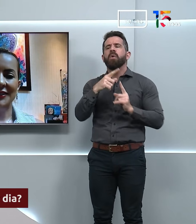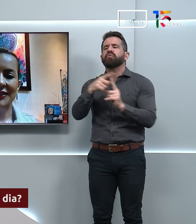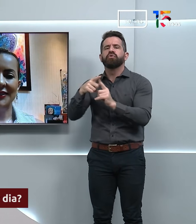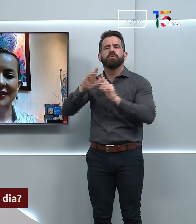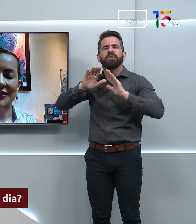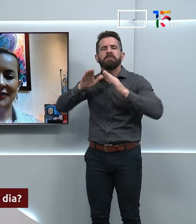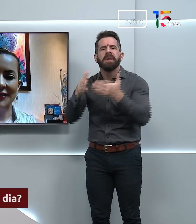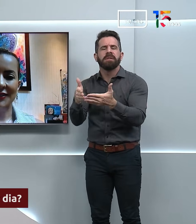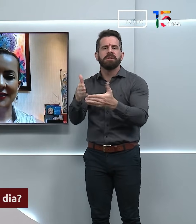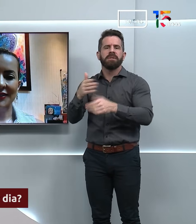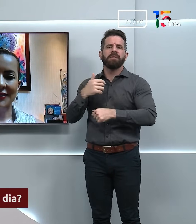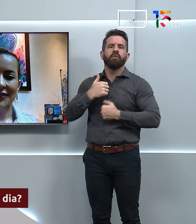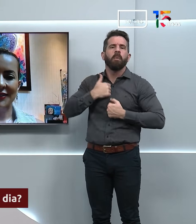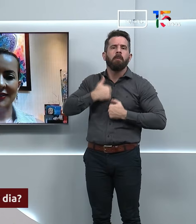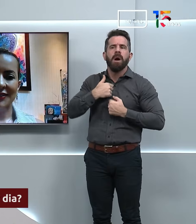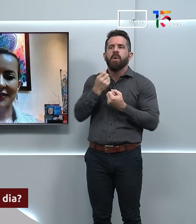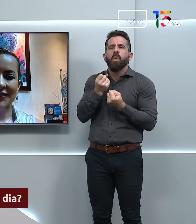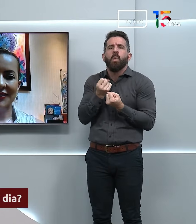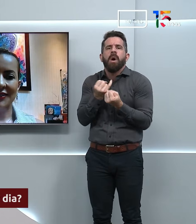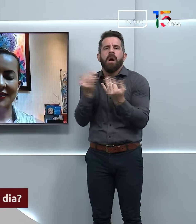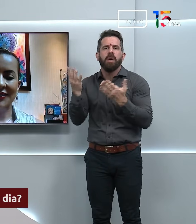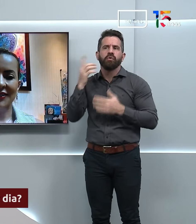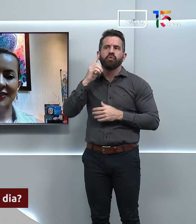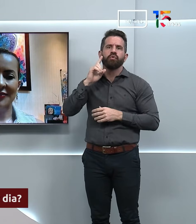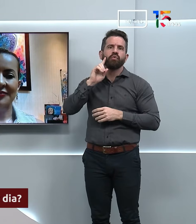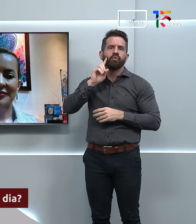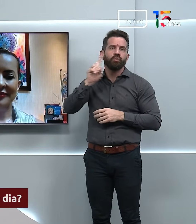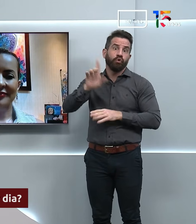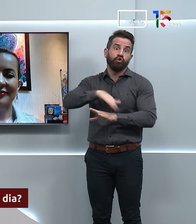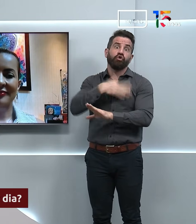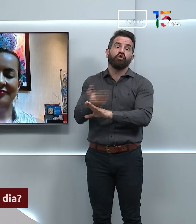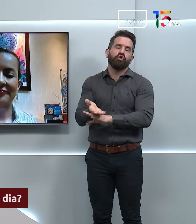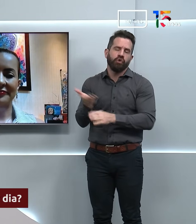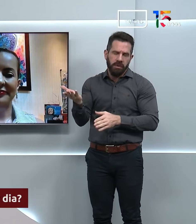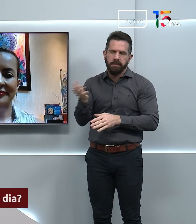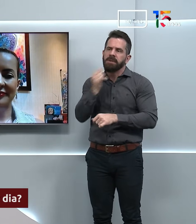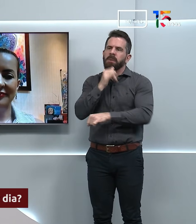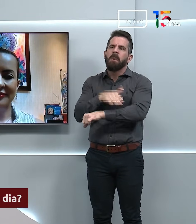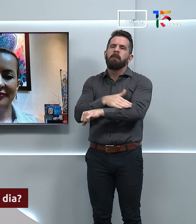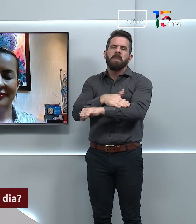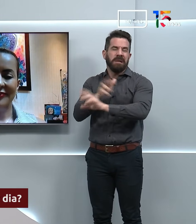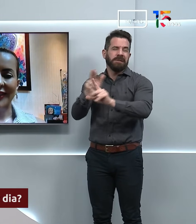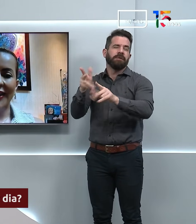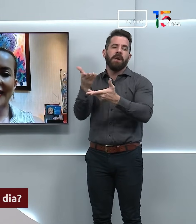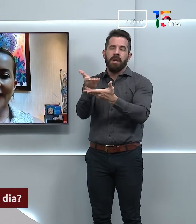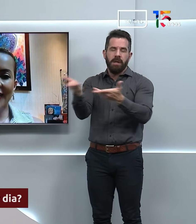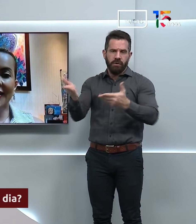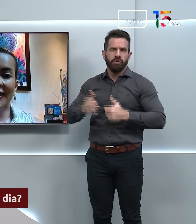especificações mais claras, às vezes, para pessoas que têm aí uma pele diferente?